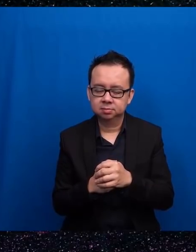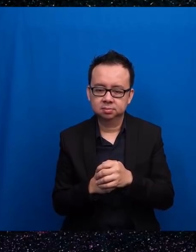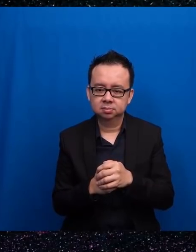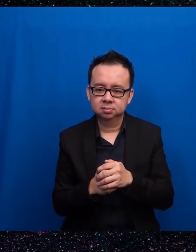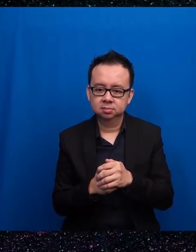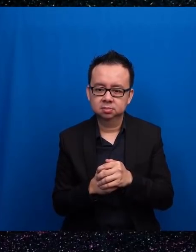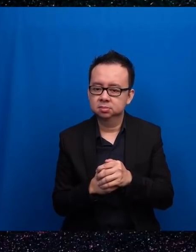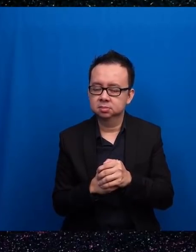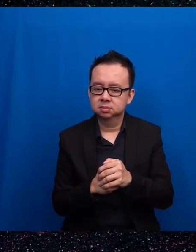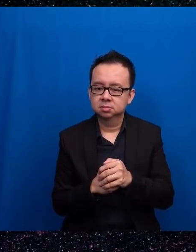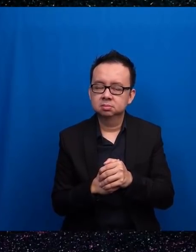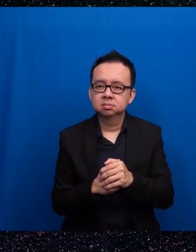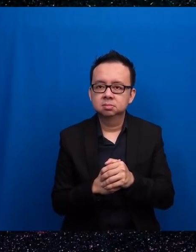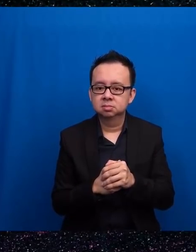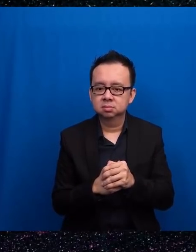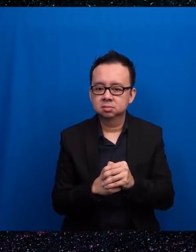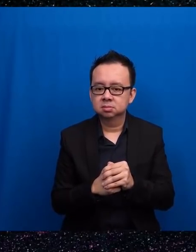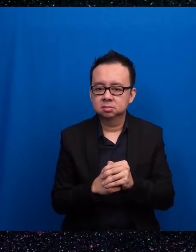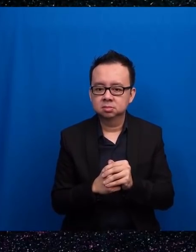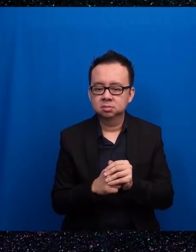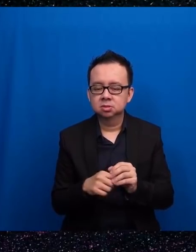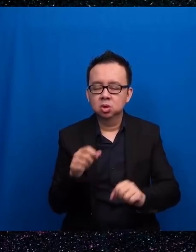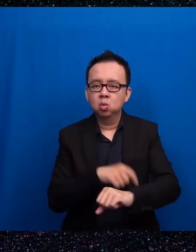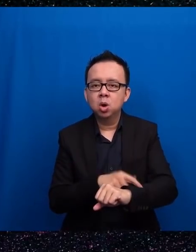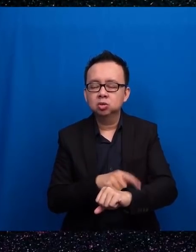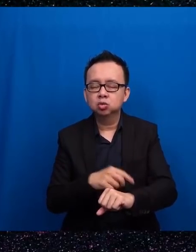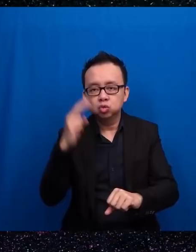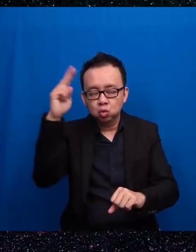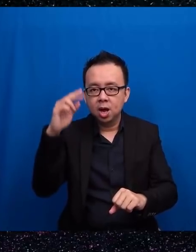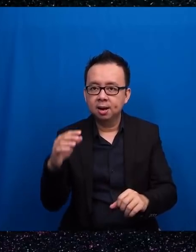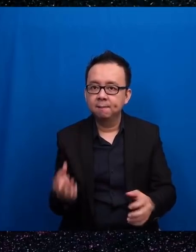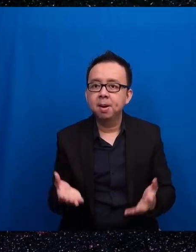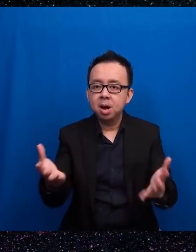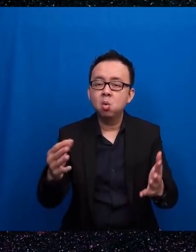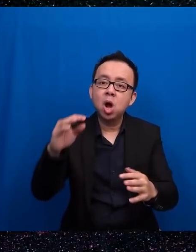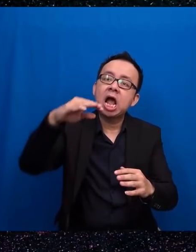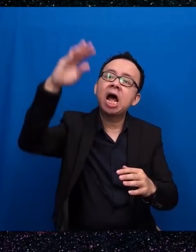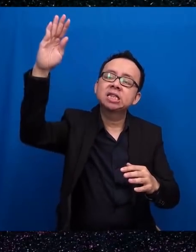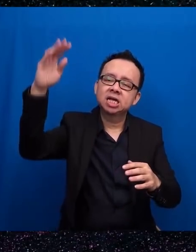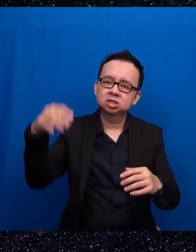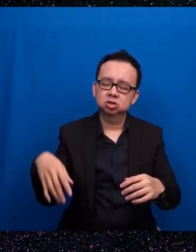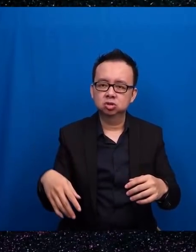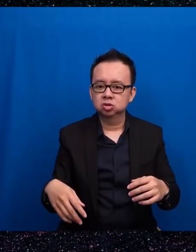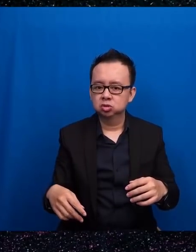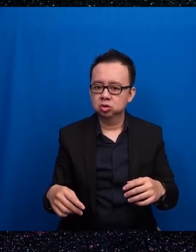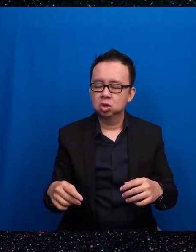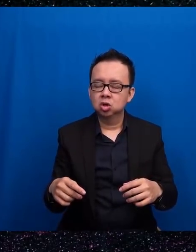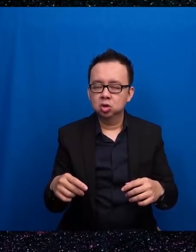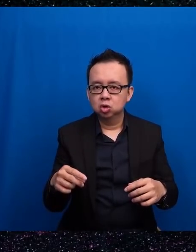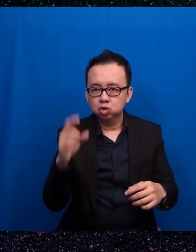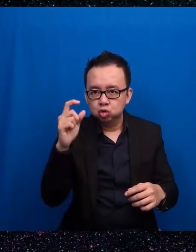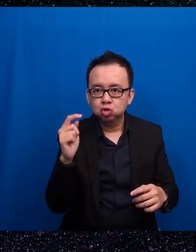melintasi puncak bukit-bukit di bumi. Dengan kendaraan kemenangan, waktu aku bawa kamu naik ke atas. Tugasku promosi ilahi, tugasmu kendaraan itu